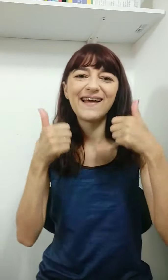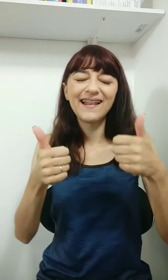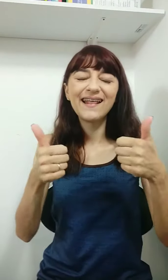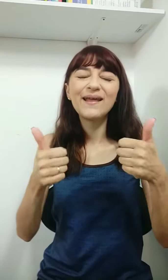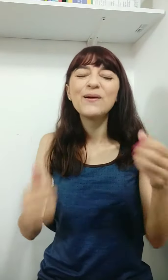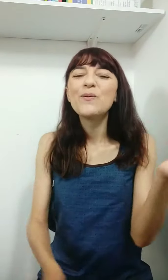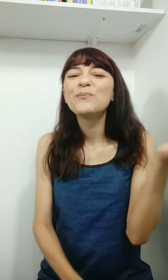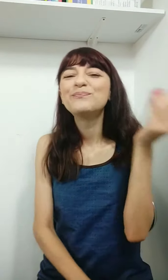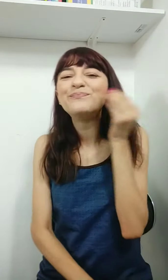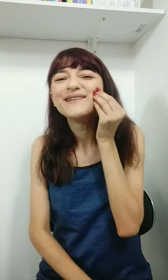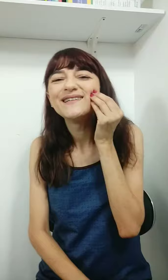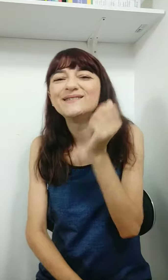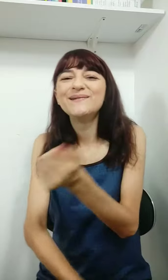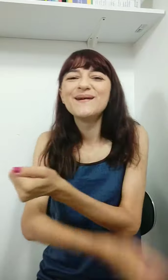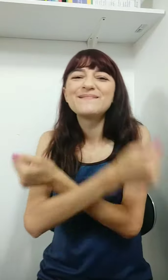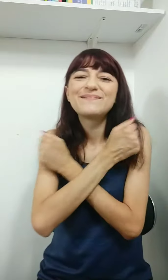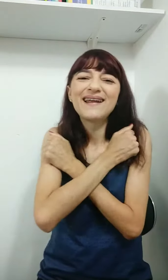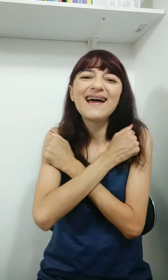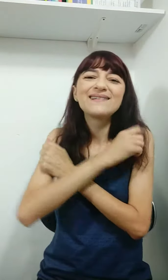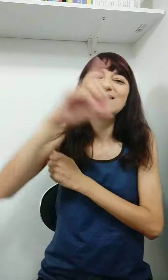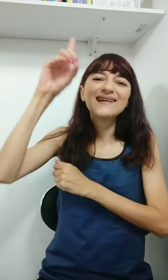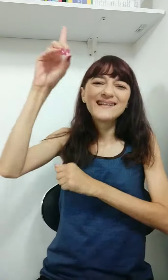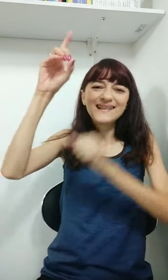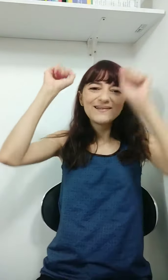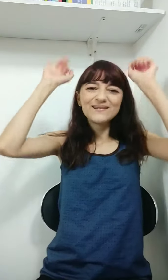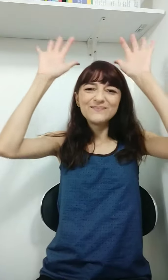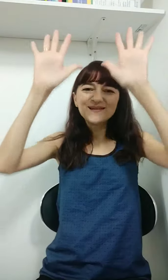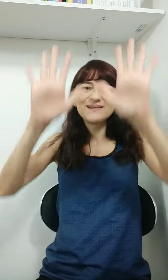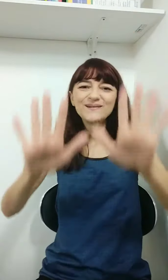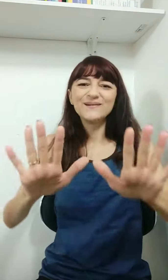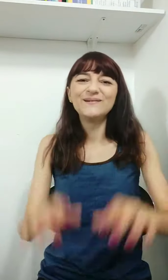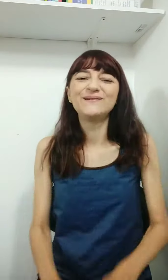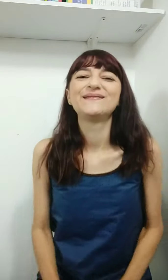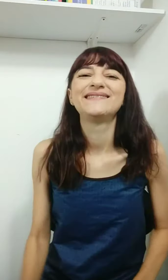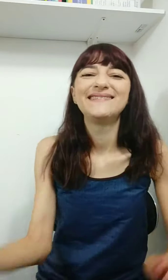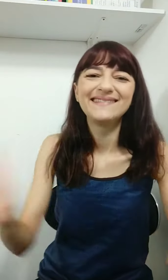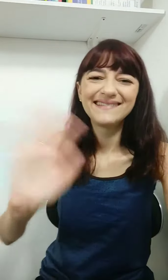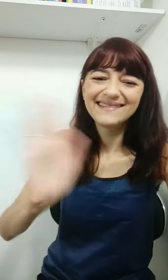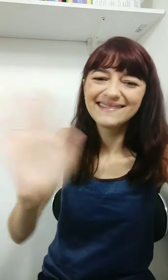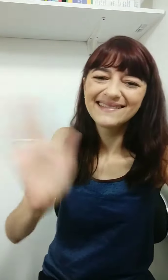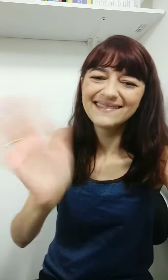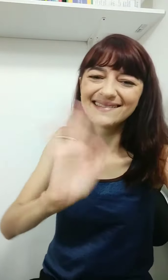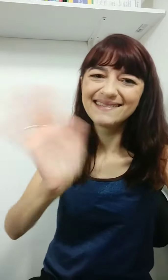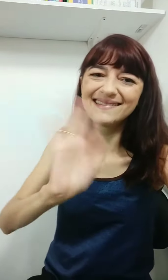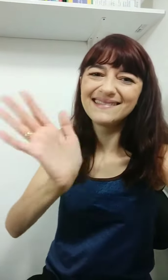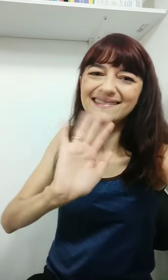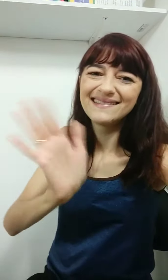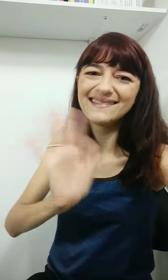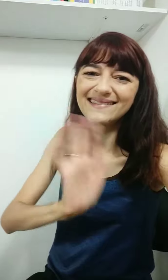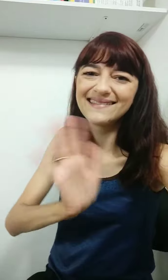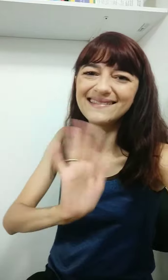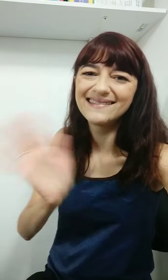mensagem no privado que a gente conversa, tá bom? Um beijo, um abraço, que Deus abençoe vocês. Tchau pra vocês, gente. Até mais.